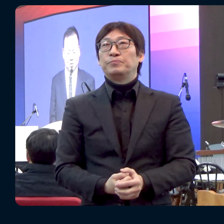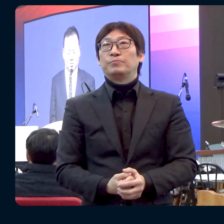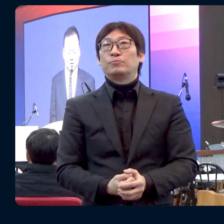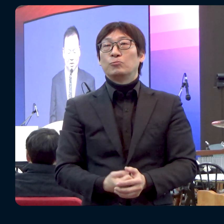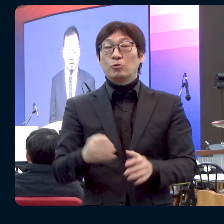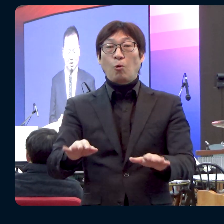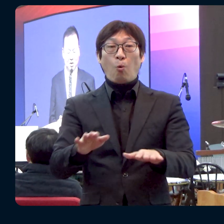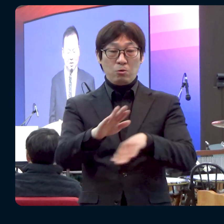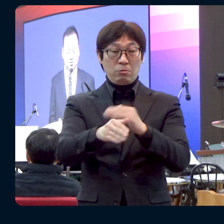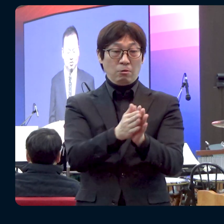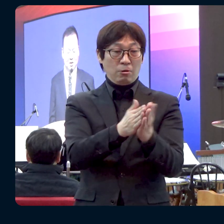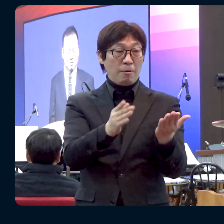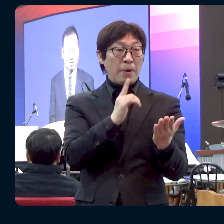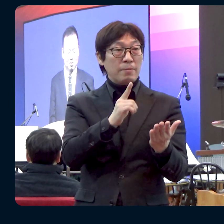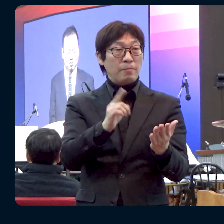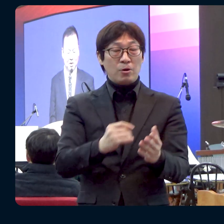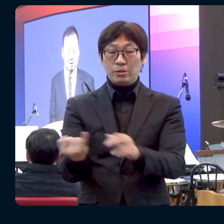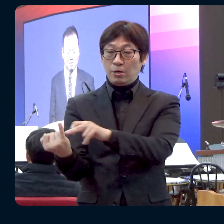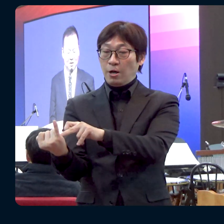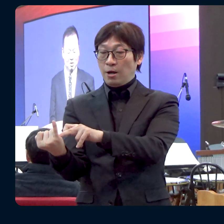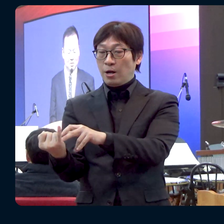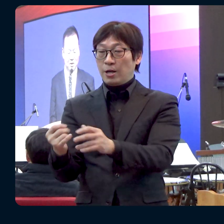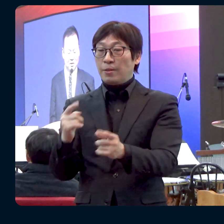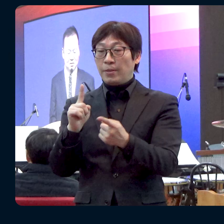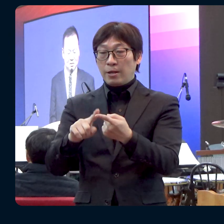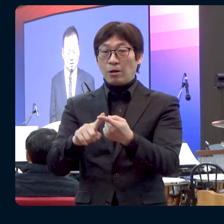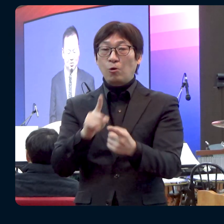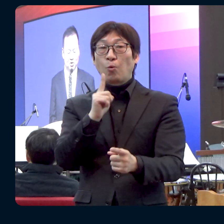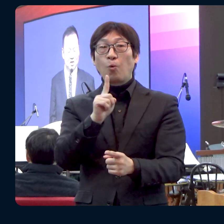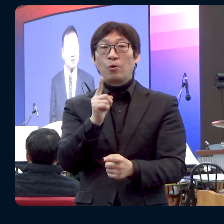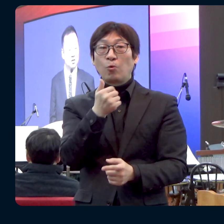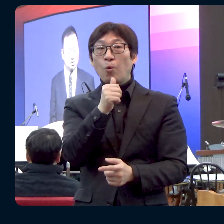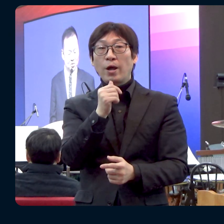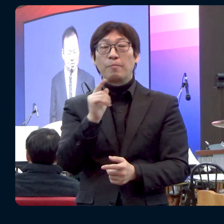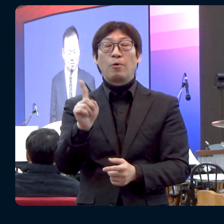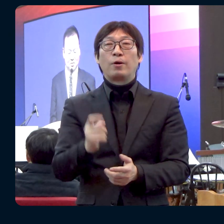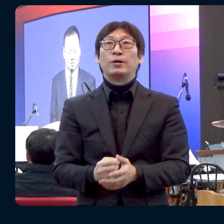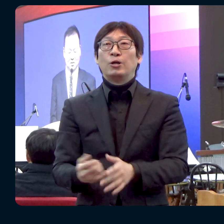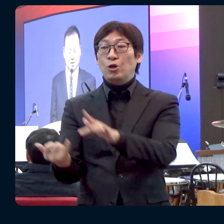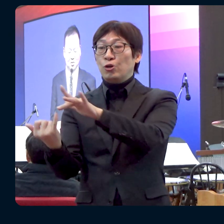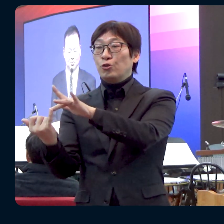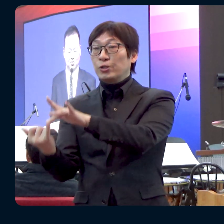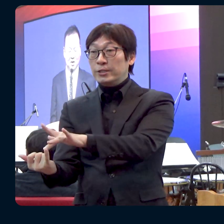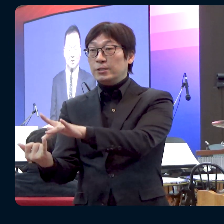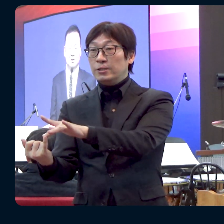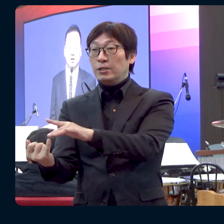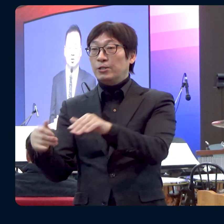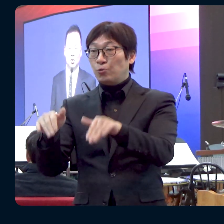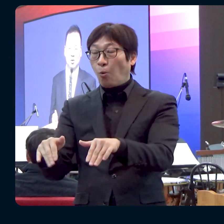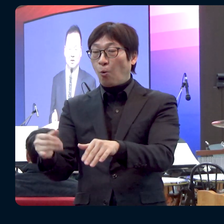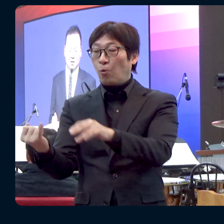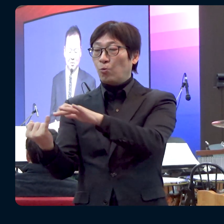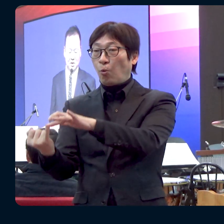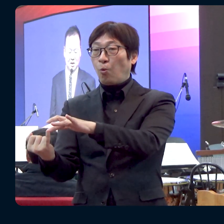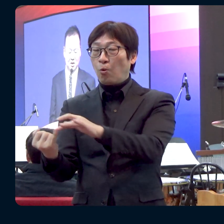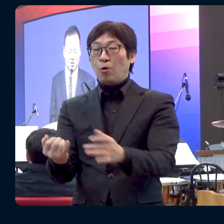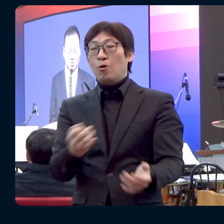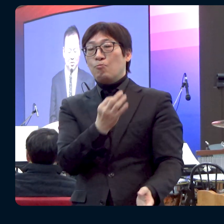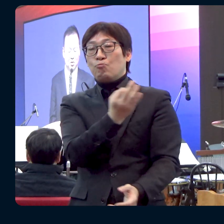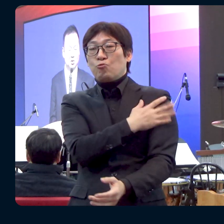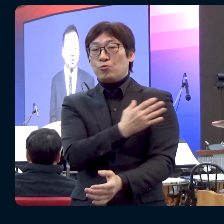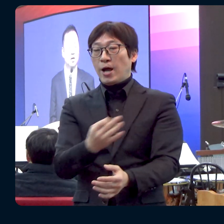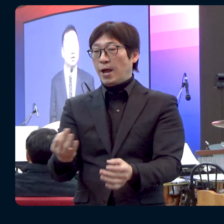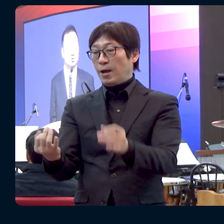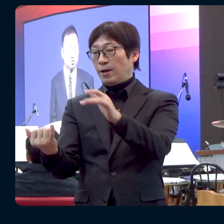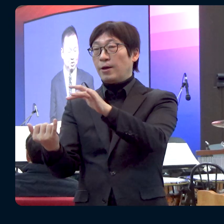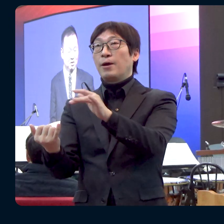그래서 본문은 이 여인을 두 가지 말로 소개를 합니다. 처음에는 귀신 들린 여종, 그리고 뒤에는 고용한 사람들을